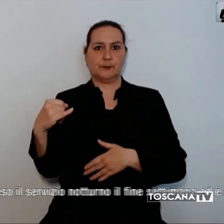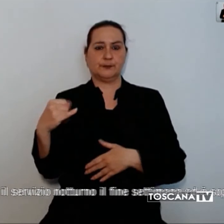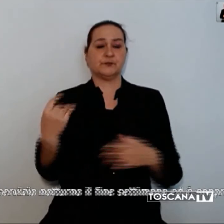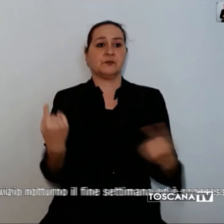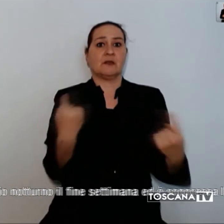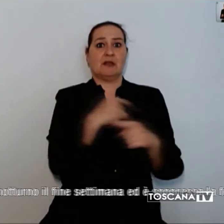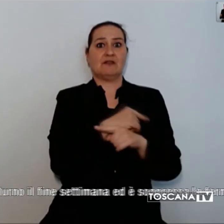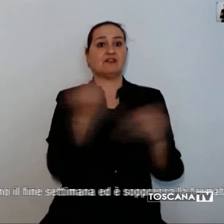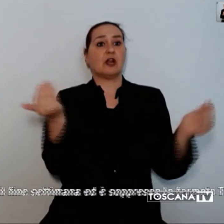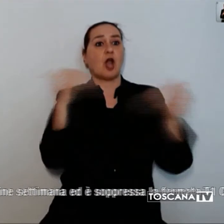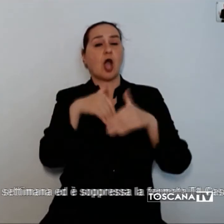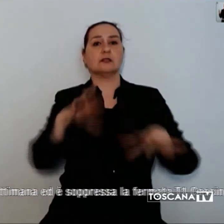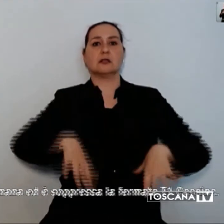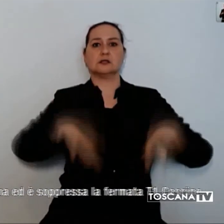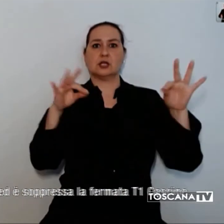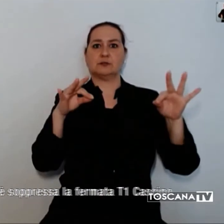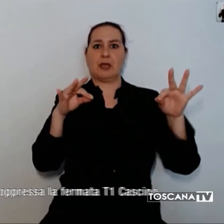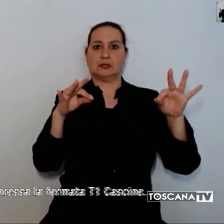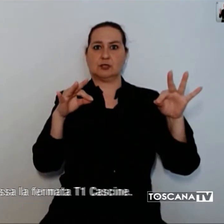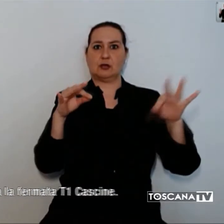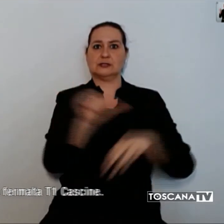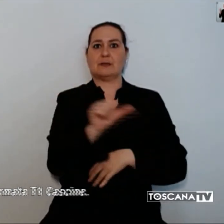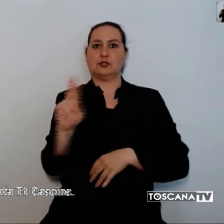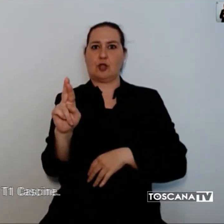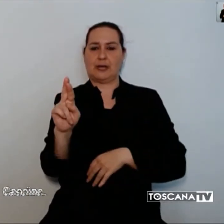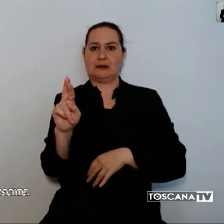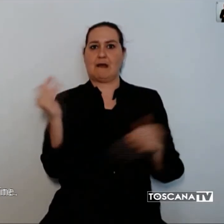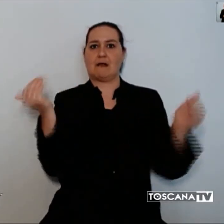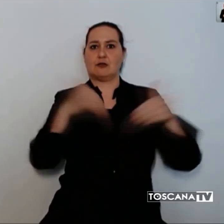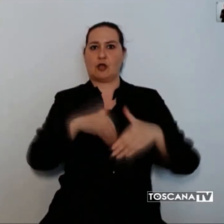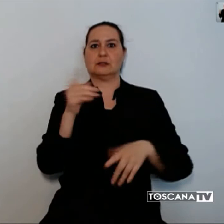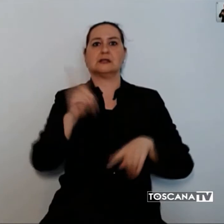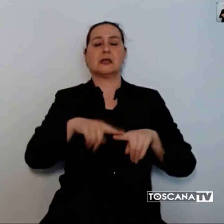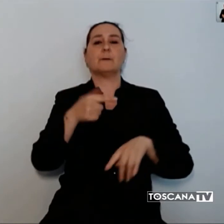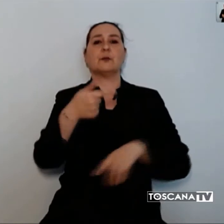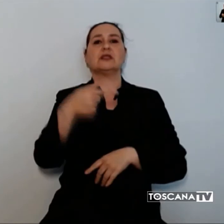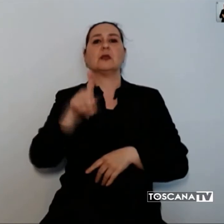notturno il fine settimana ed è soppressa la fermata T1 Cascine.